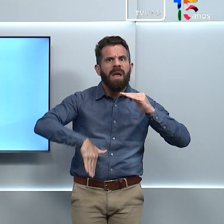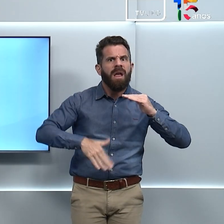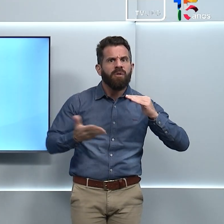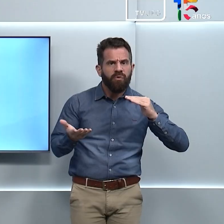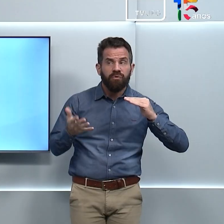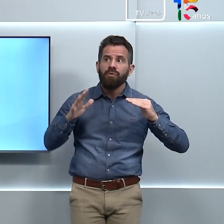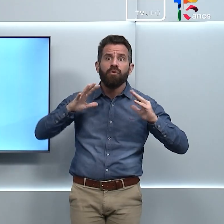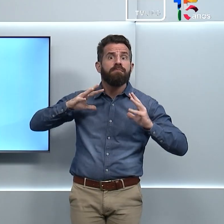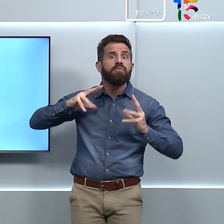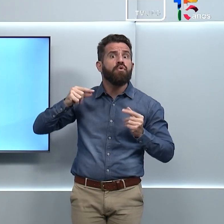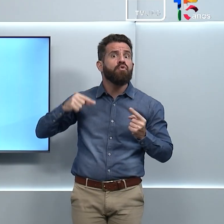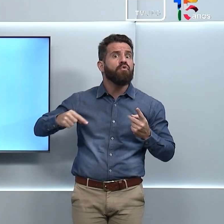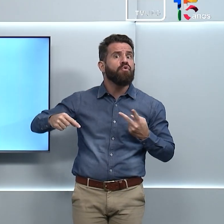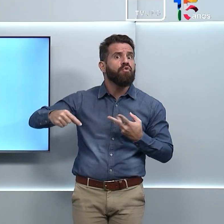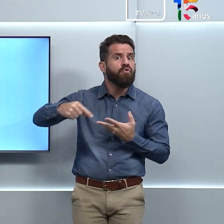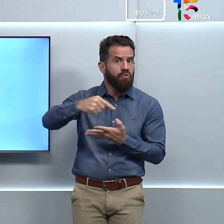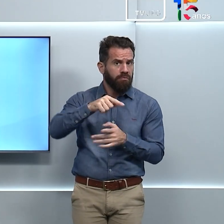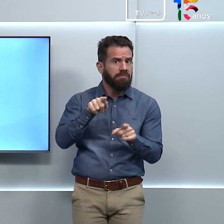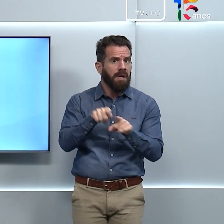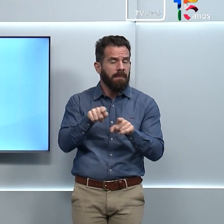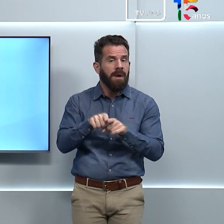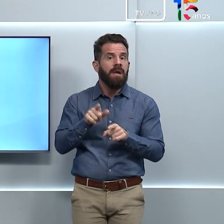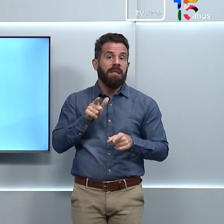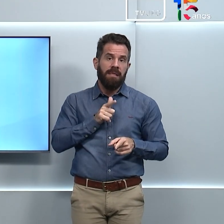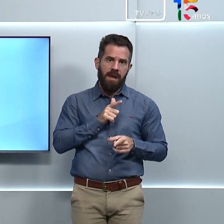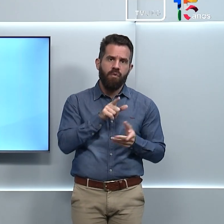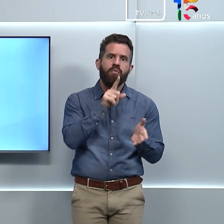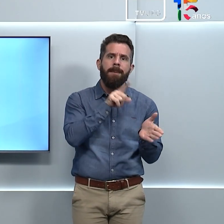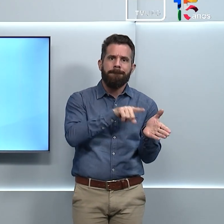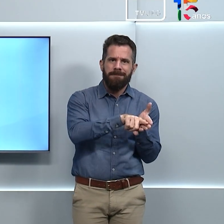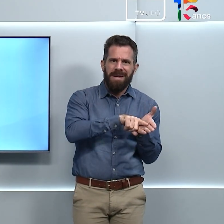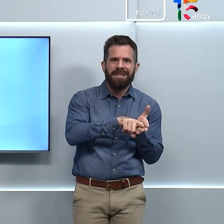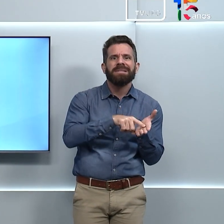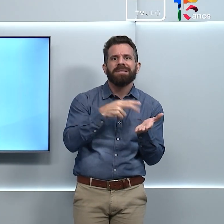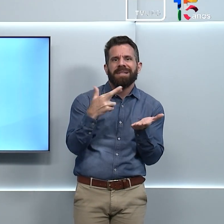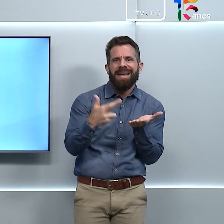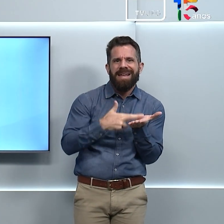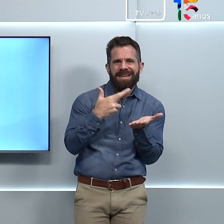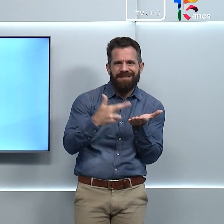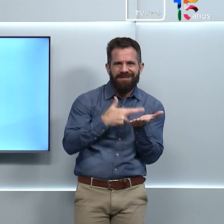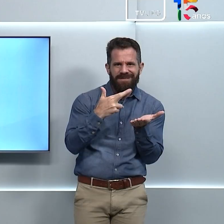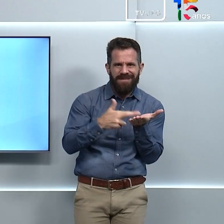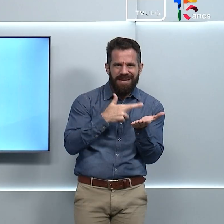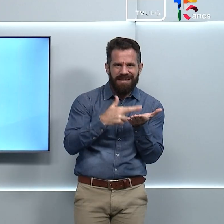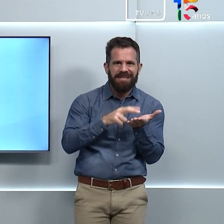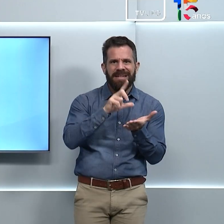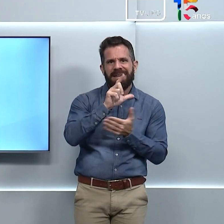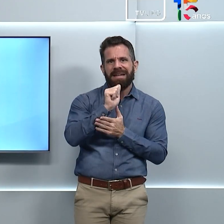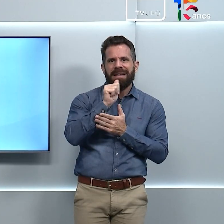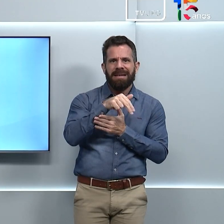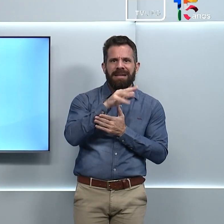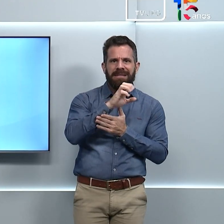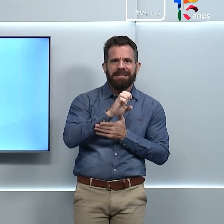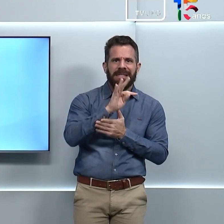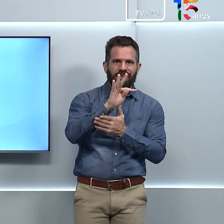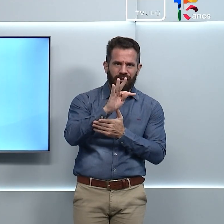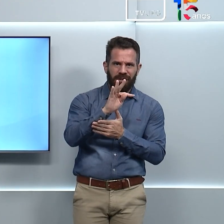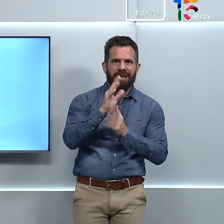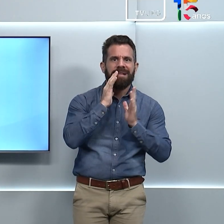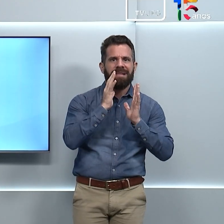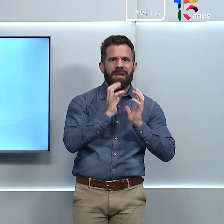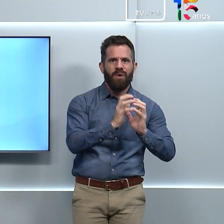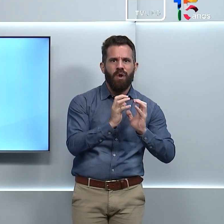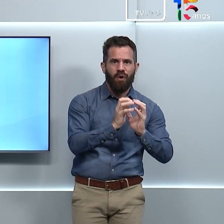Esse dado é de um estudo que foi publicado pela revista The Lancet Neurology neste mês de abril. E entre os fatores